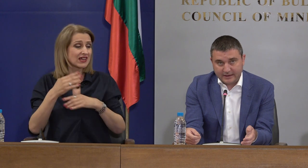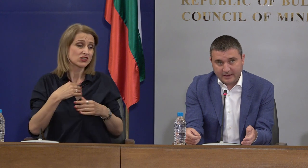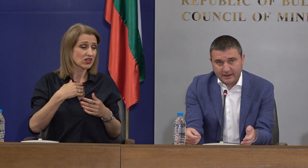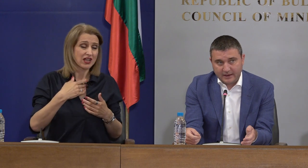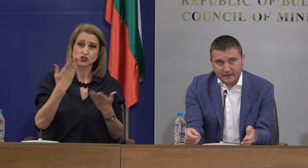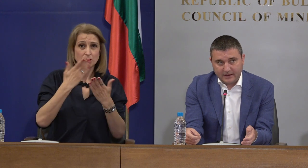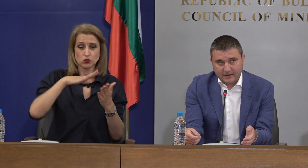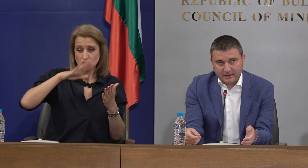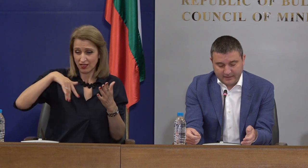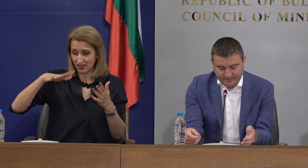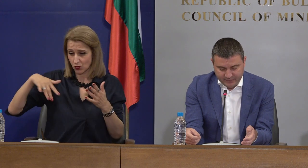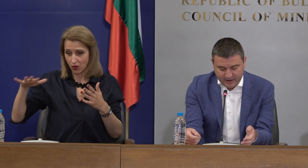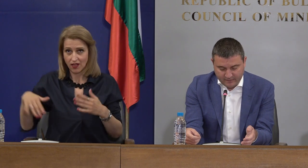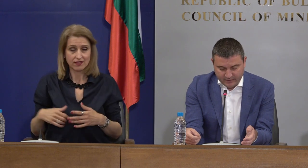доклада.